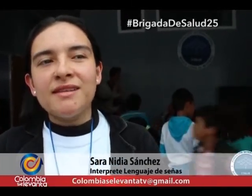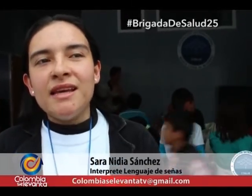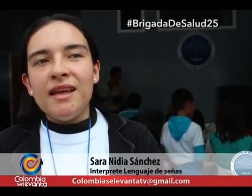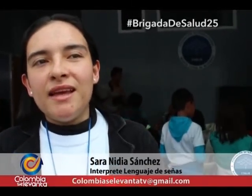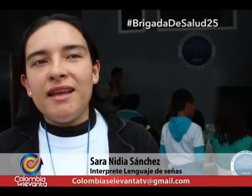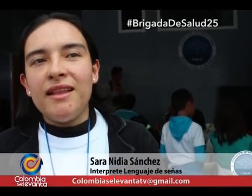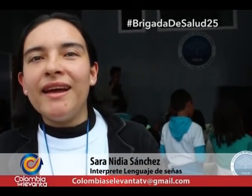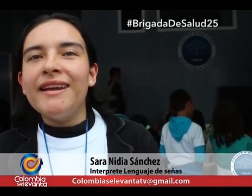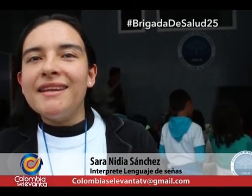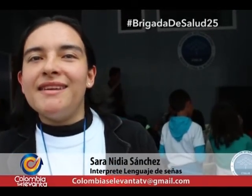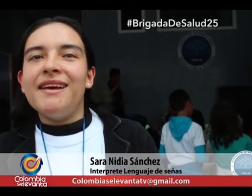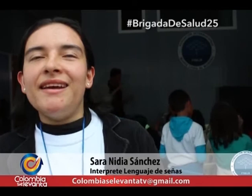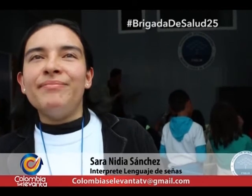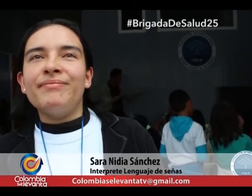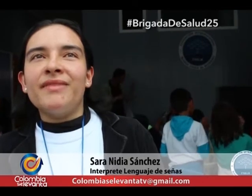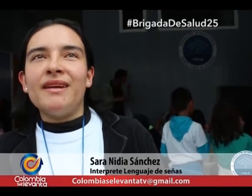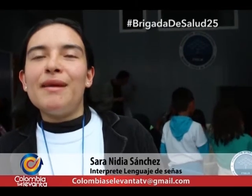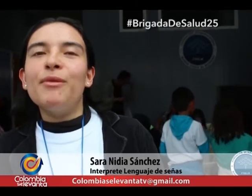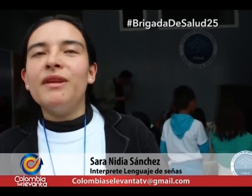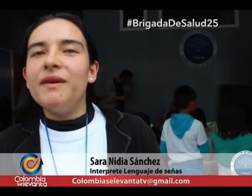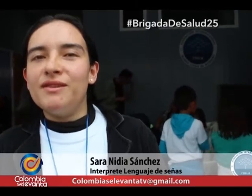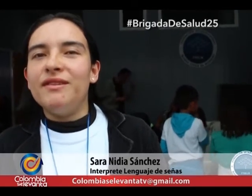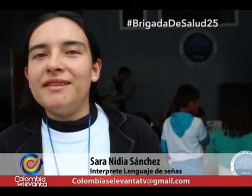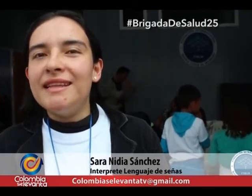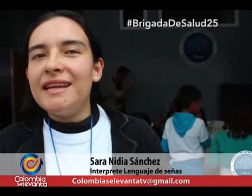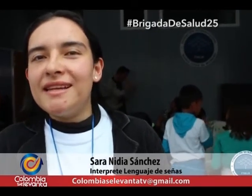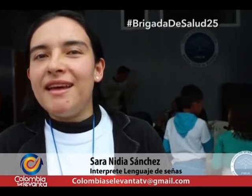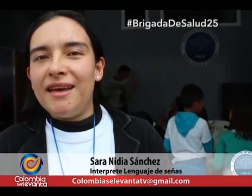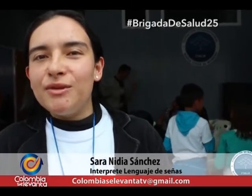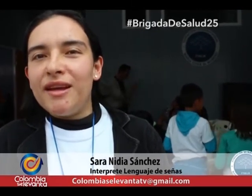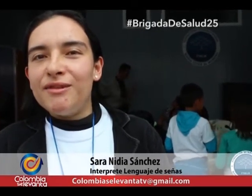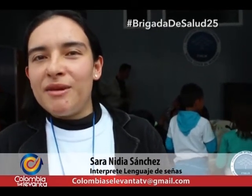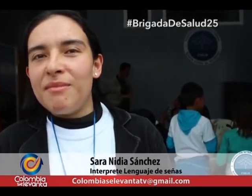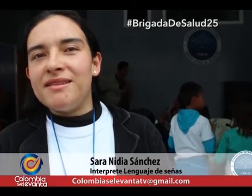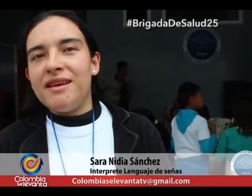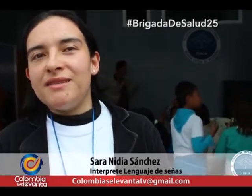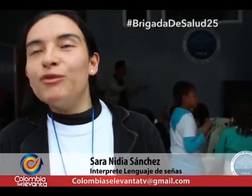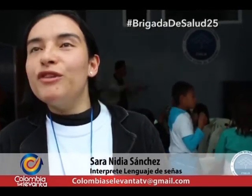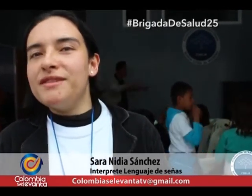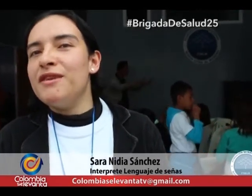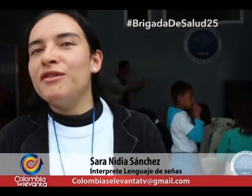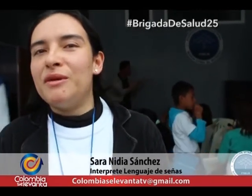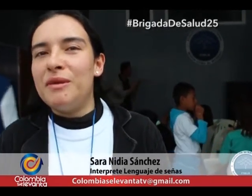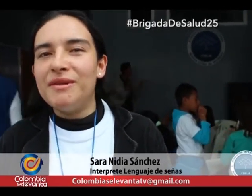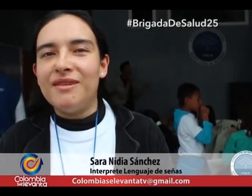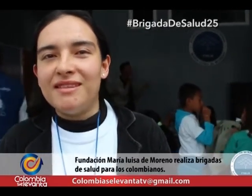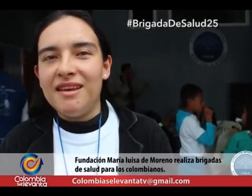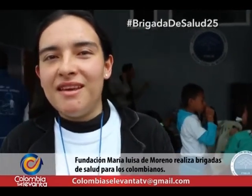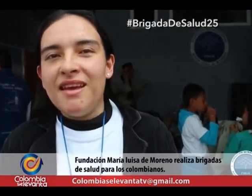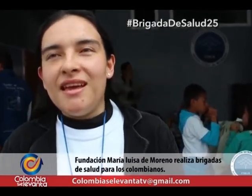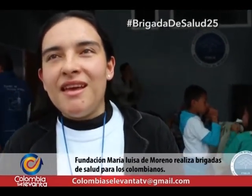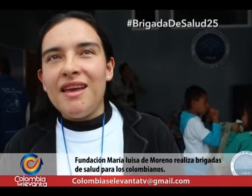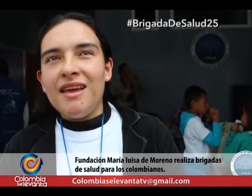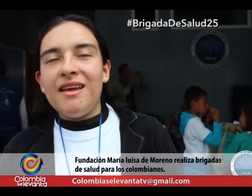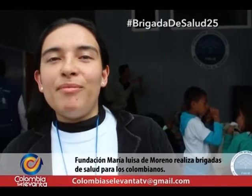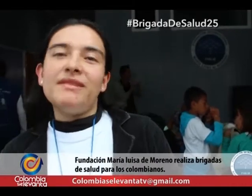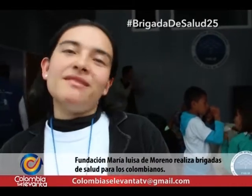tengan esa motivación desinteresada de ayudar a los demás, es muy difícil encontrar a una persona así. pues,